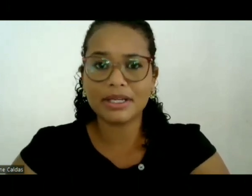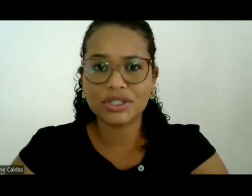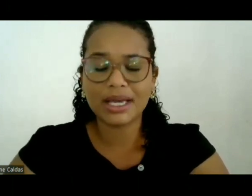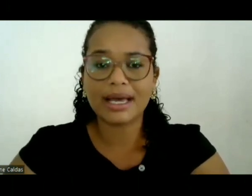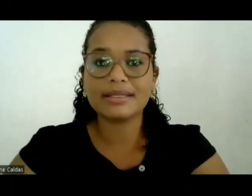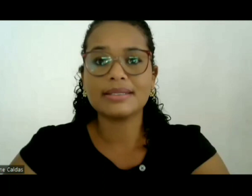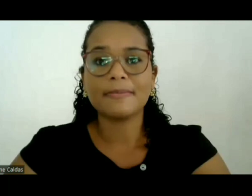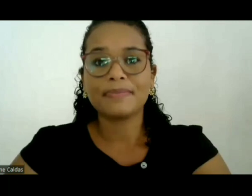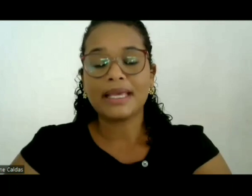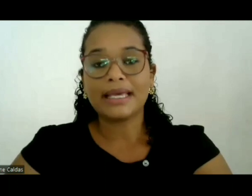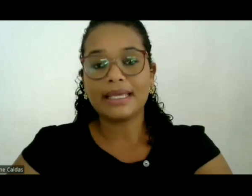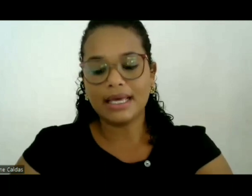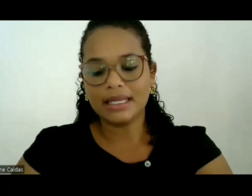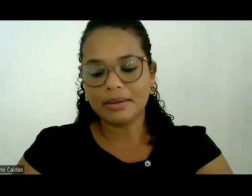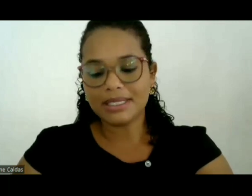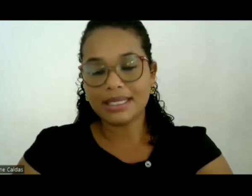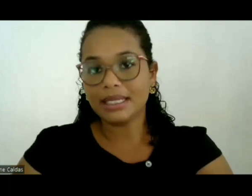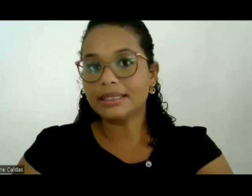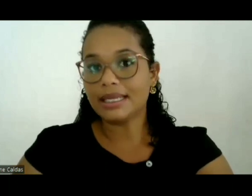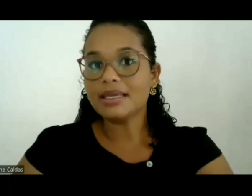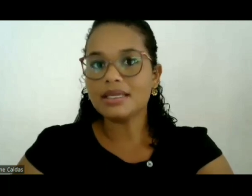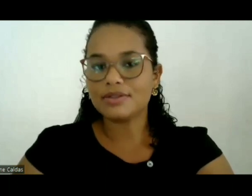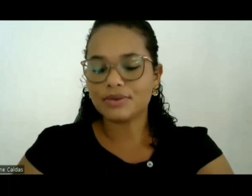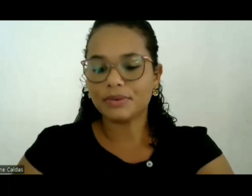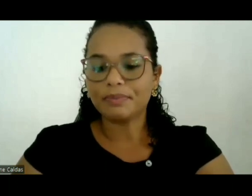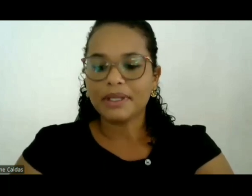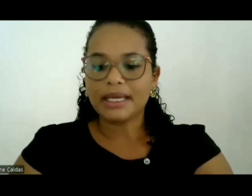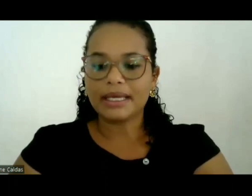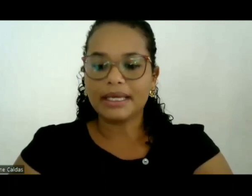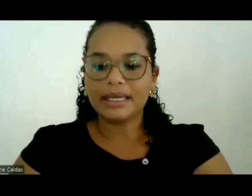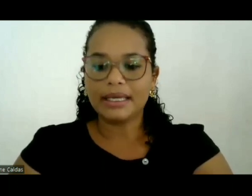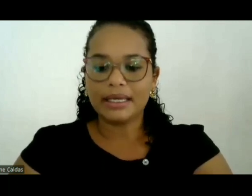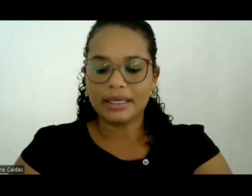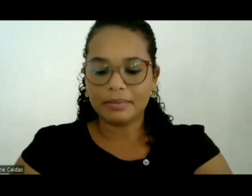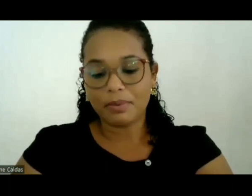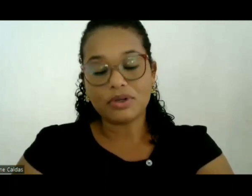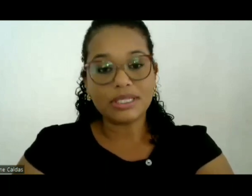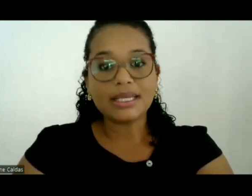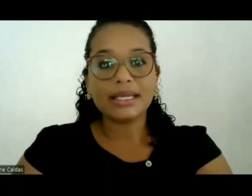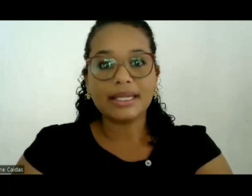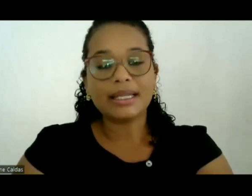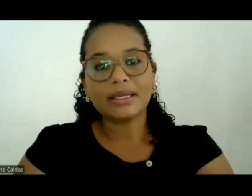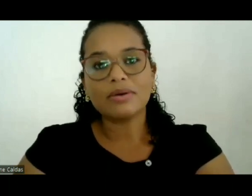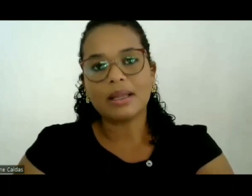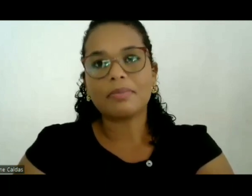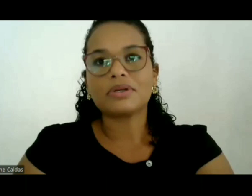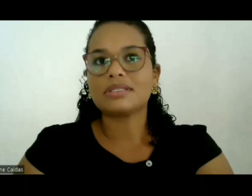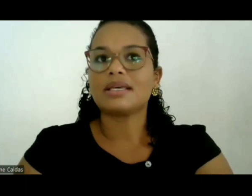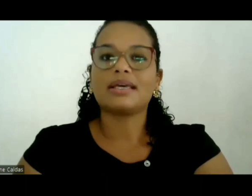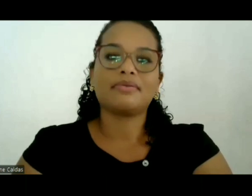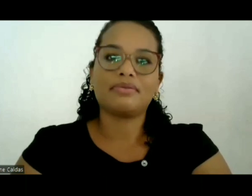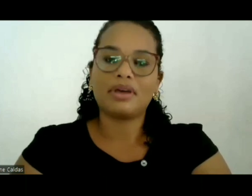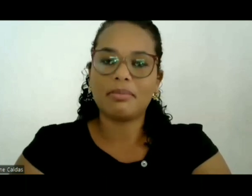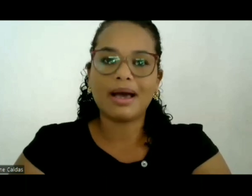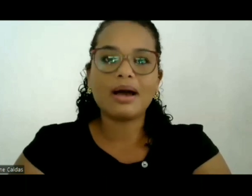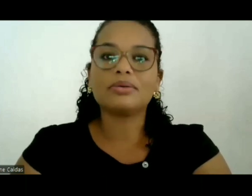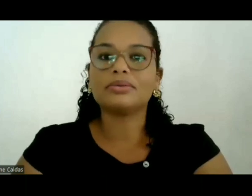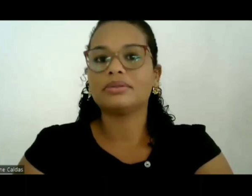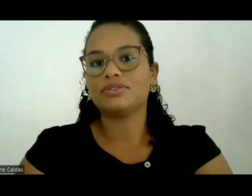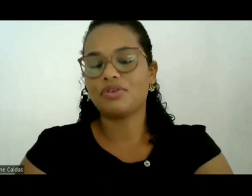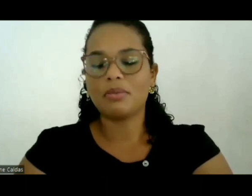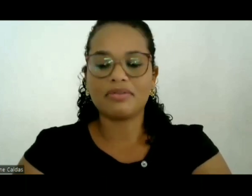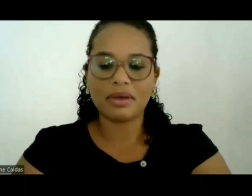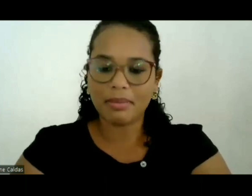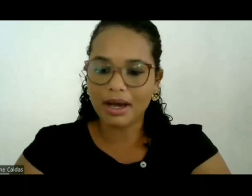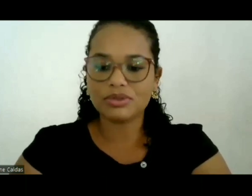regras gramaticais. E a Libras, ela tem isso. Pode ser, né? A língua ela pode ser